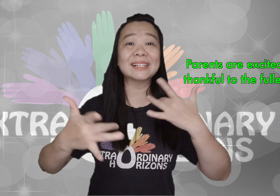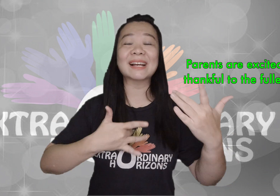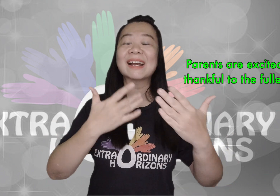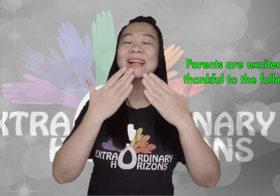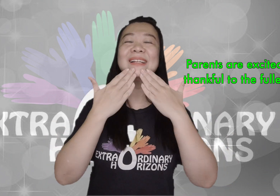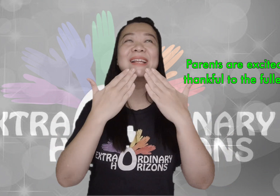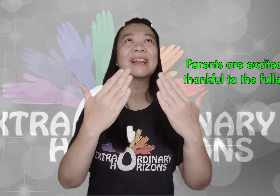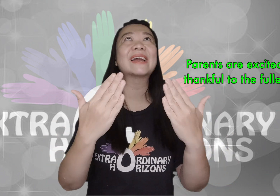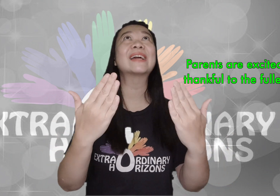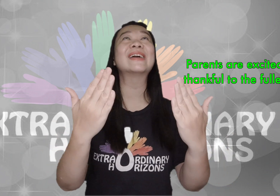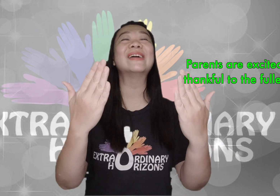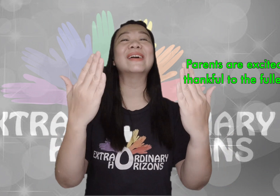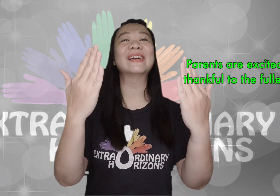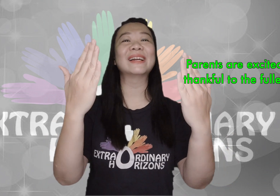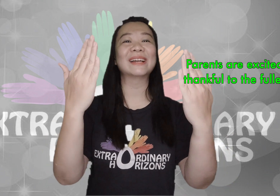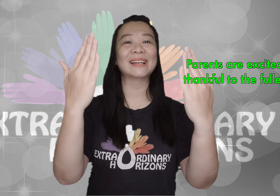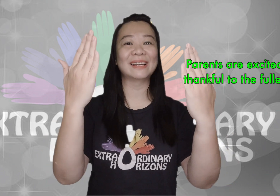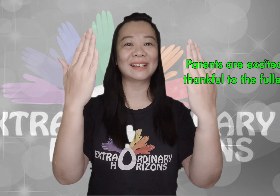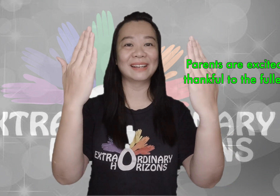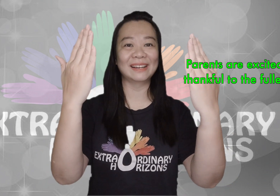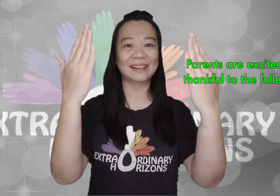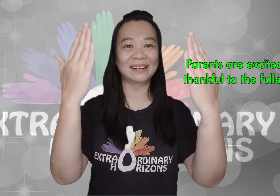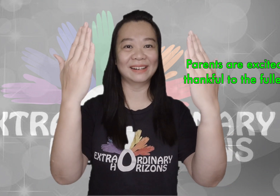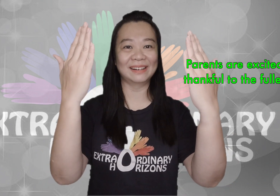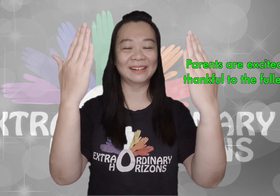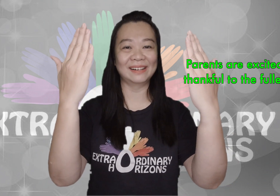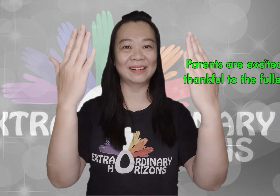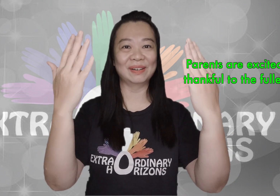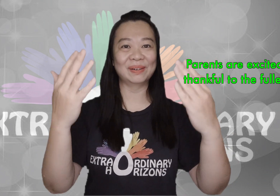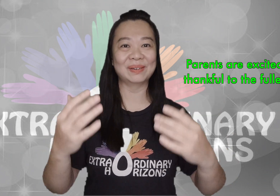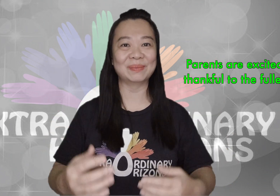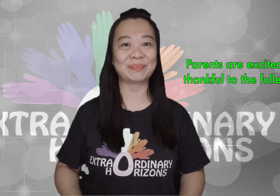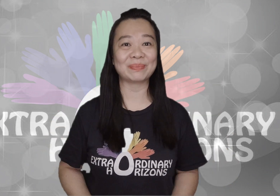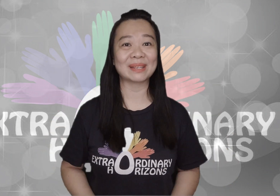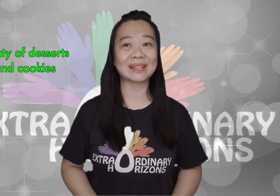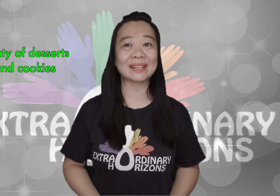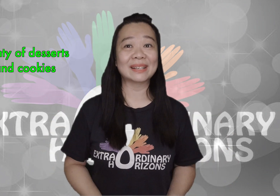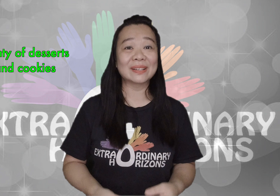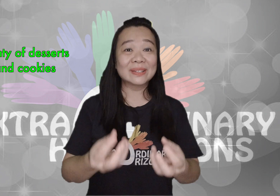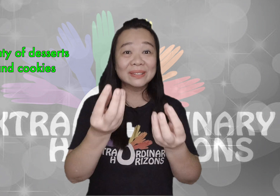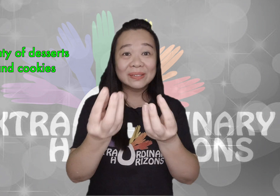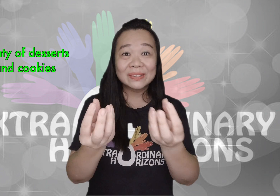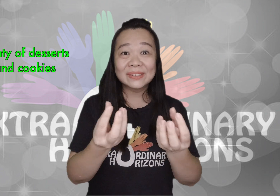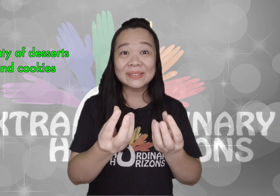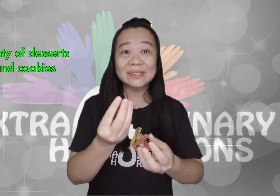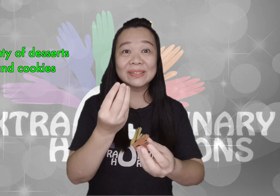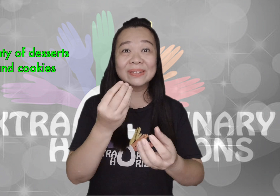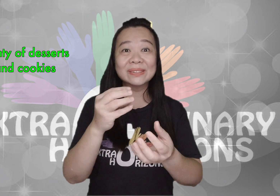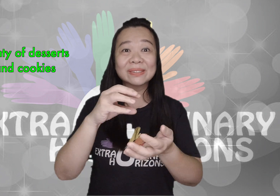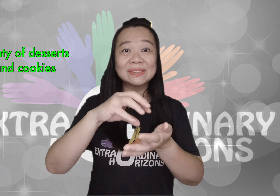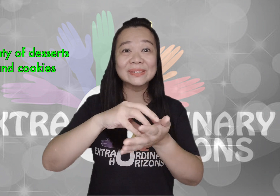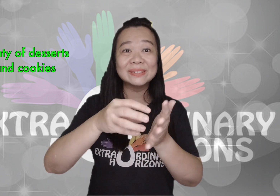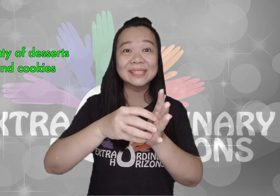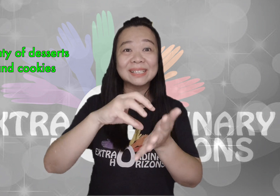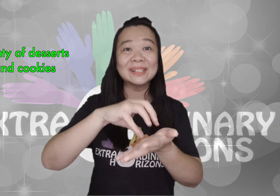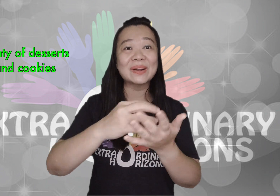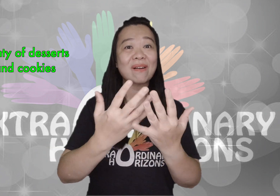Keriangan bersyukur tak terkira Kuih dan muih